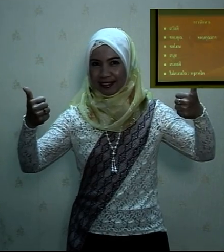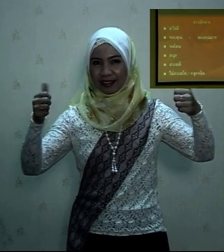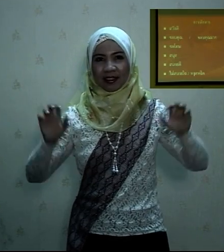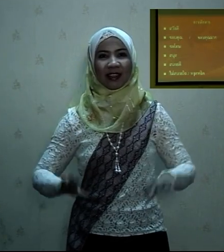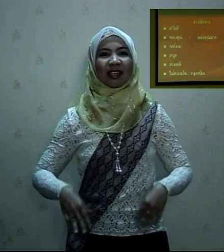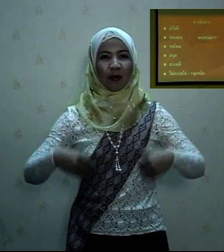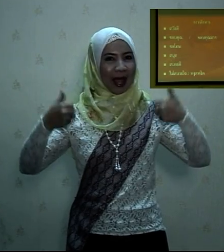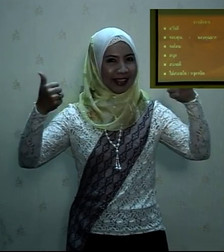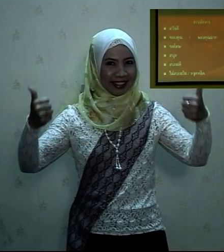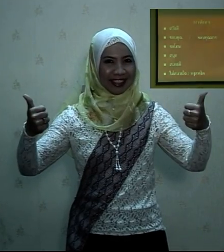สบายดี